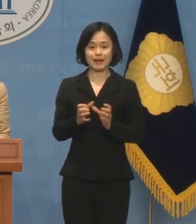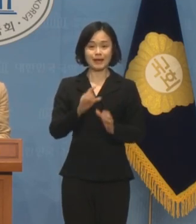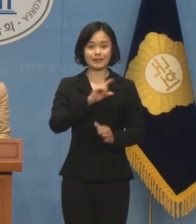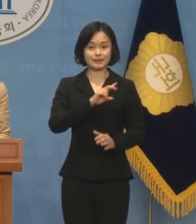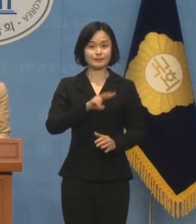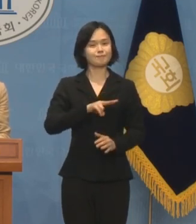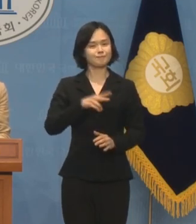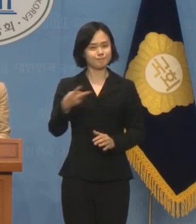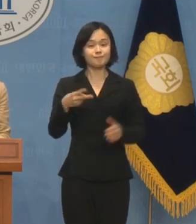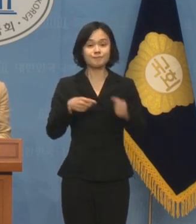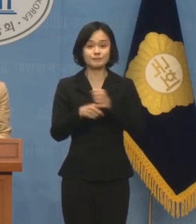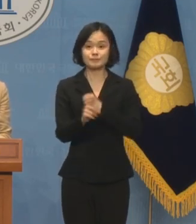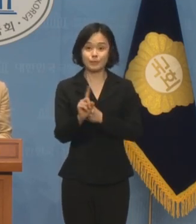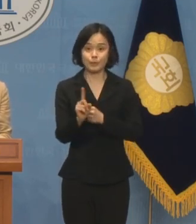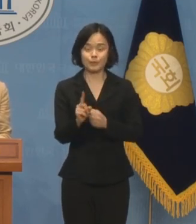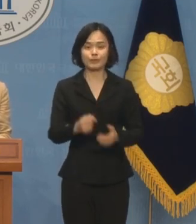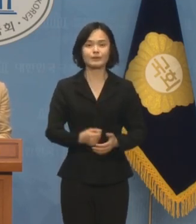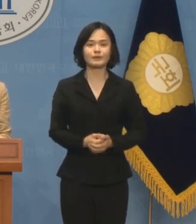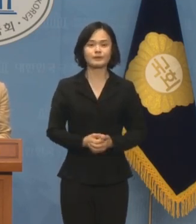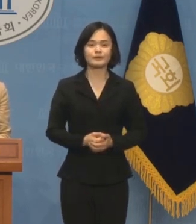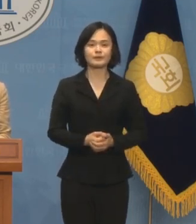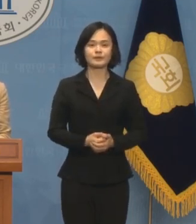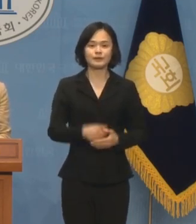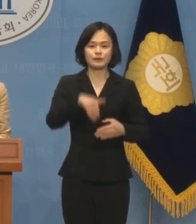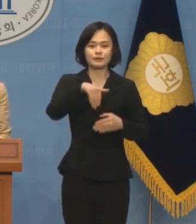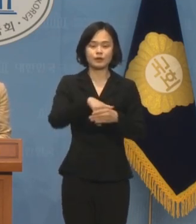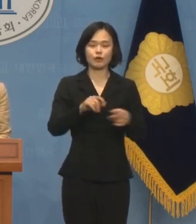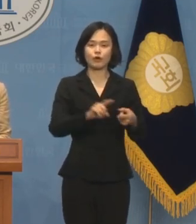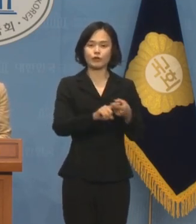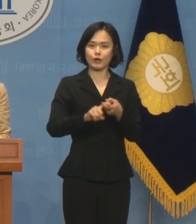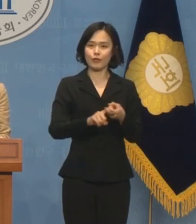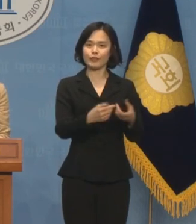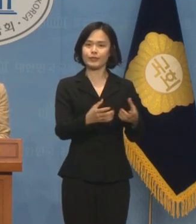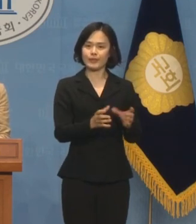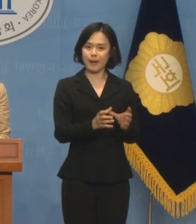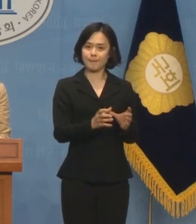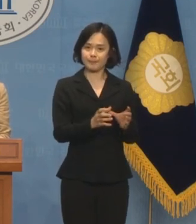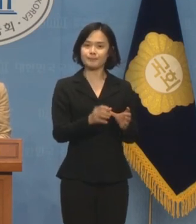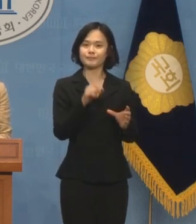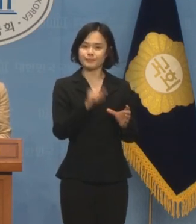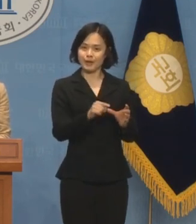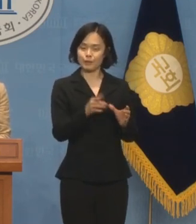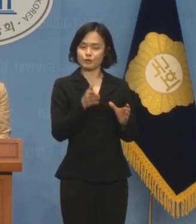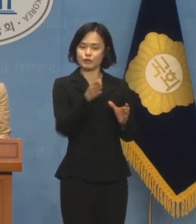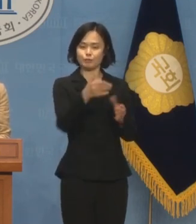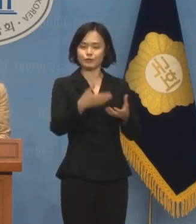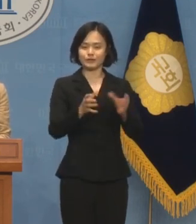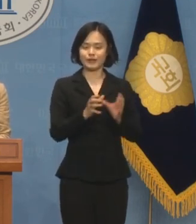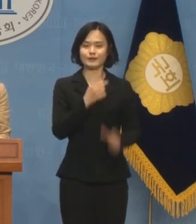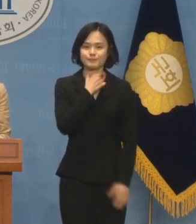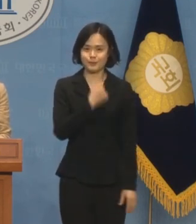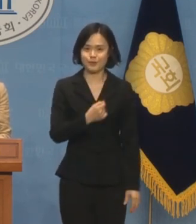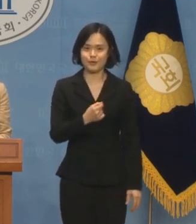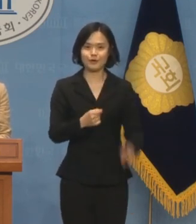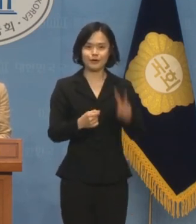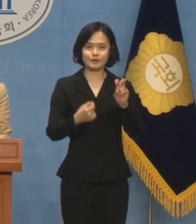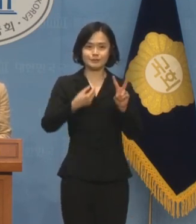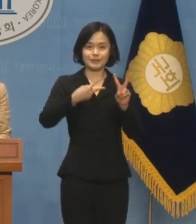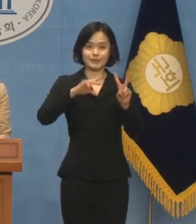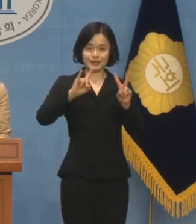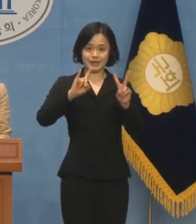잠시 내려놓은 이유는 선거연합 플랫폼 정당으로 역할으로 22대 국회를